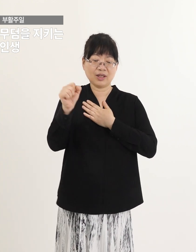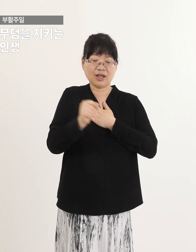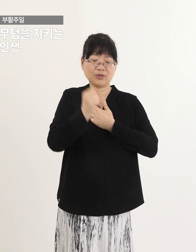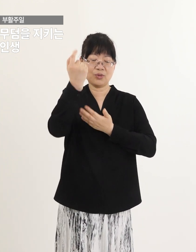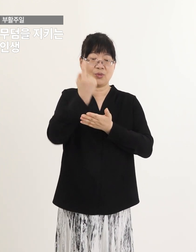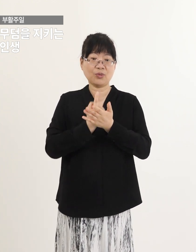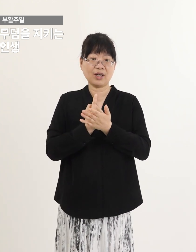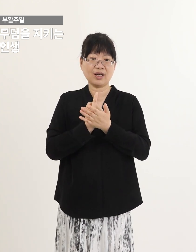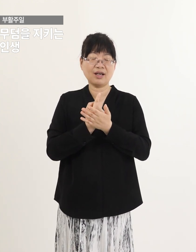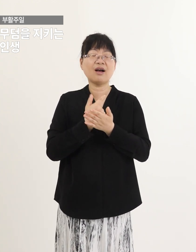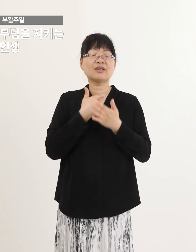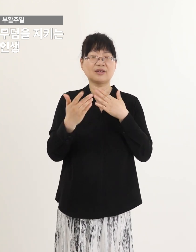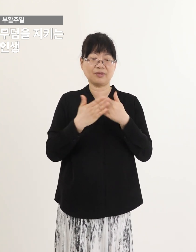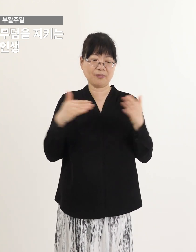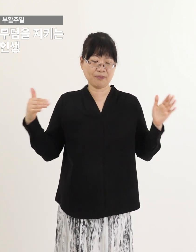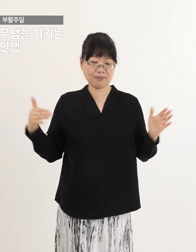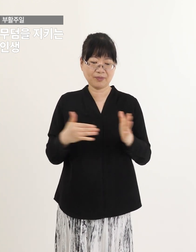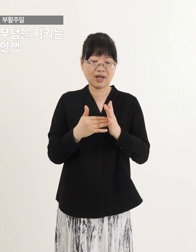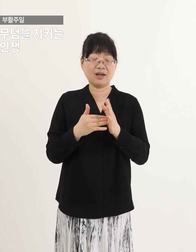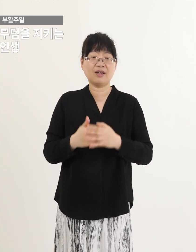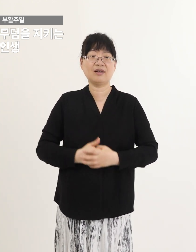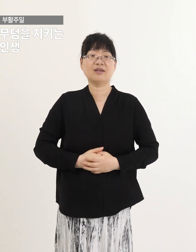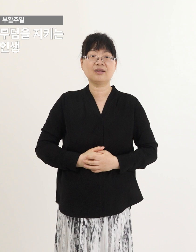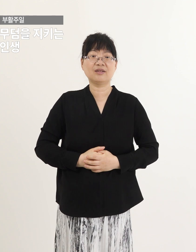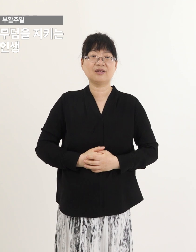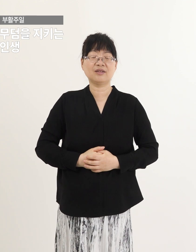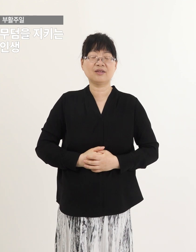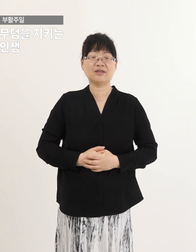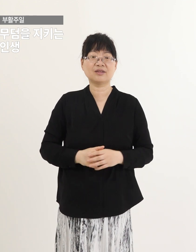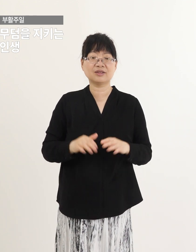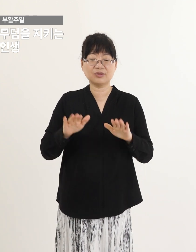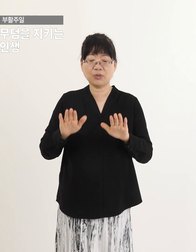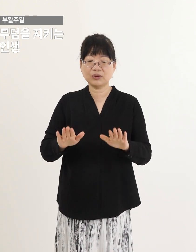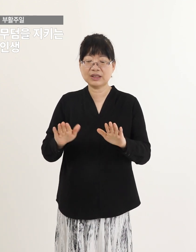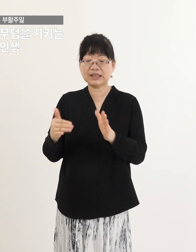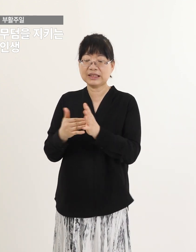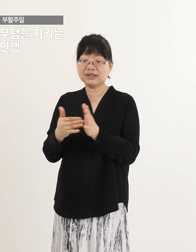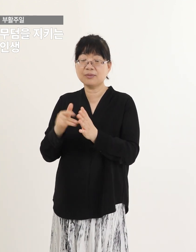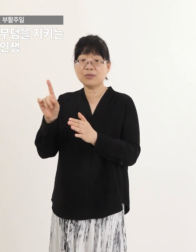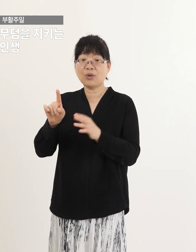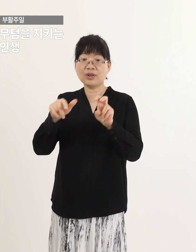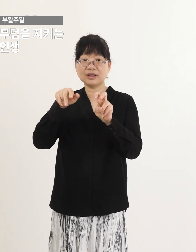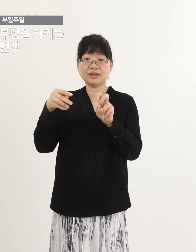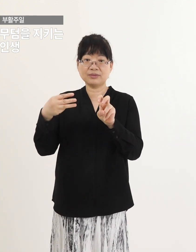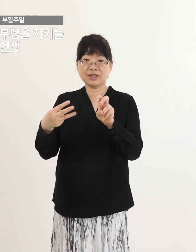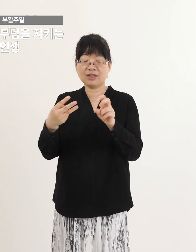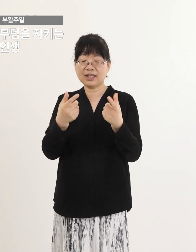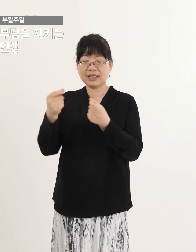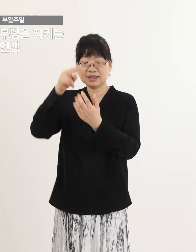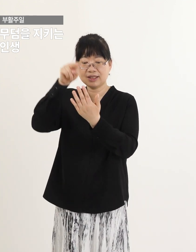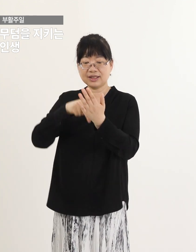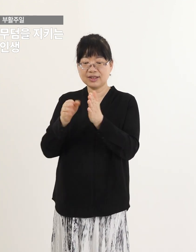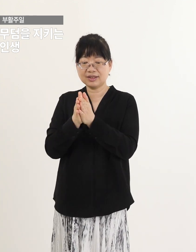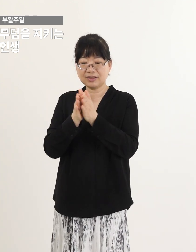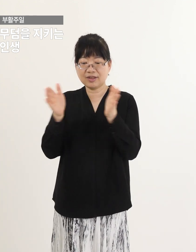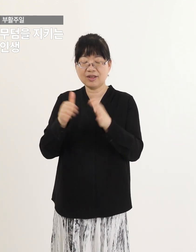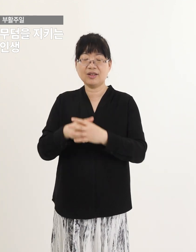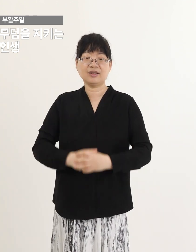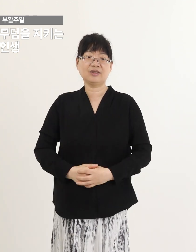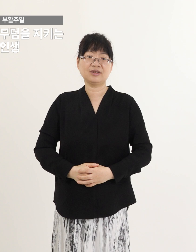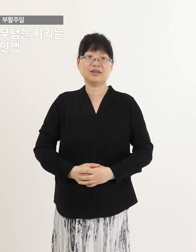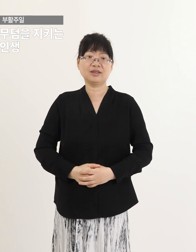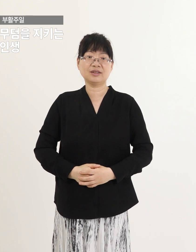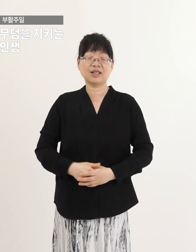오셔서 체휼하셨습니다. 그리고 오늘 뭘로 끝났어요? 20절 다 같이 한번 읽어보겠습니다.